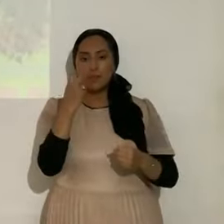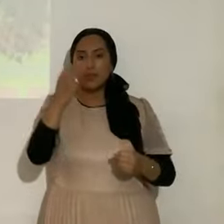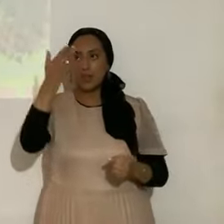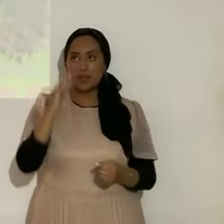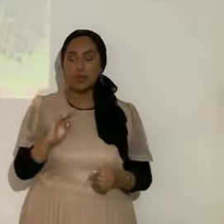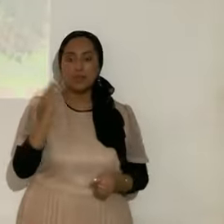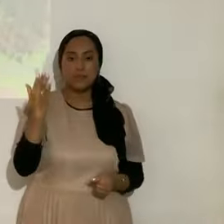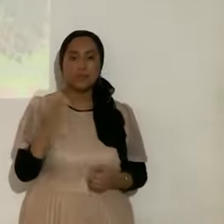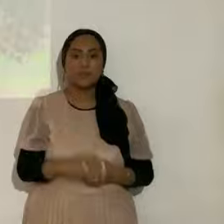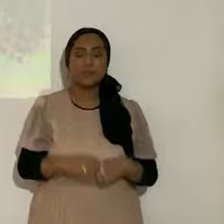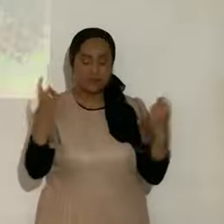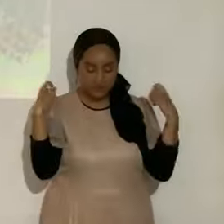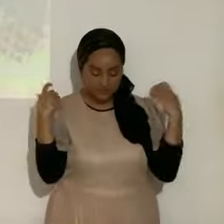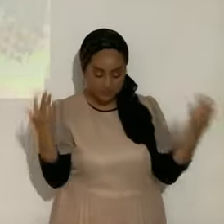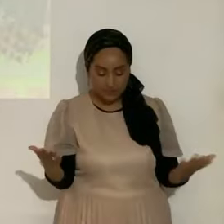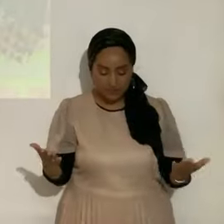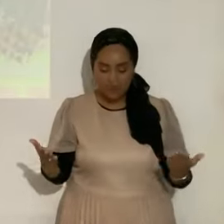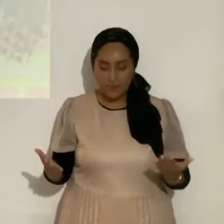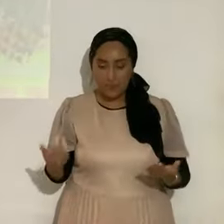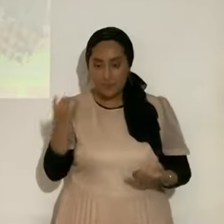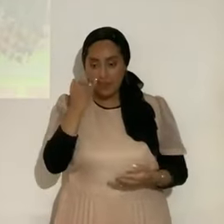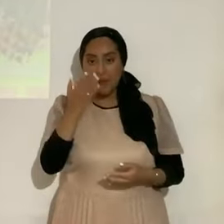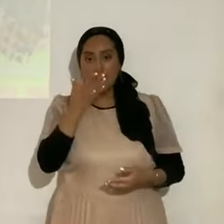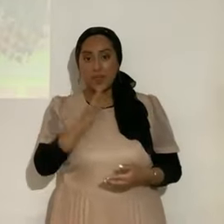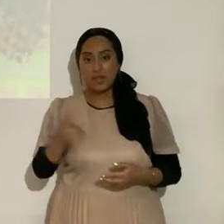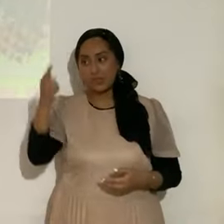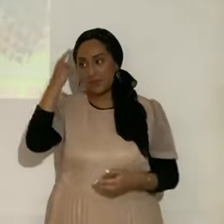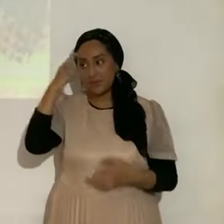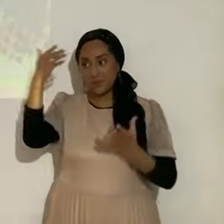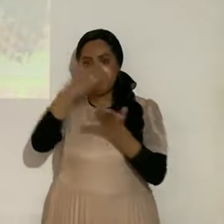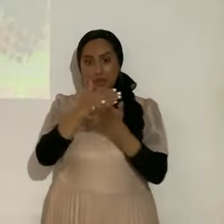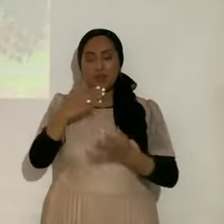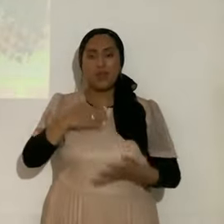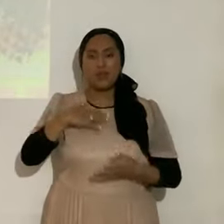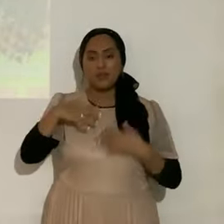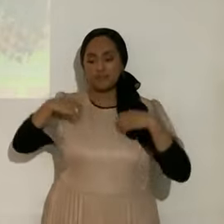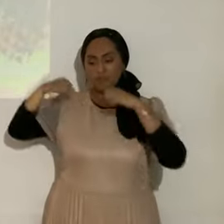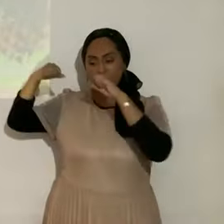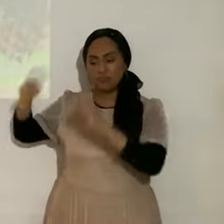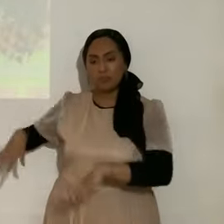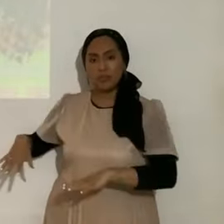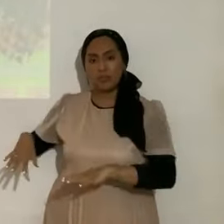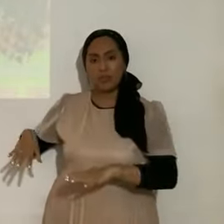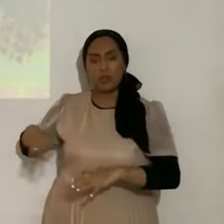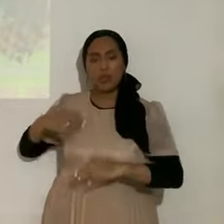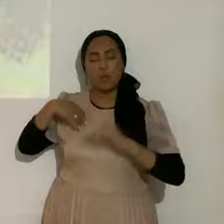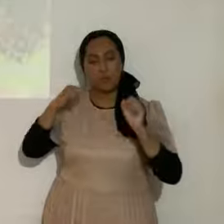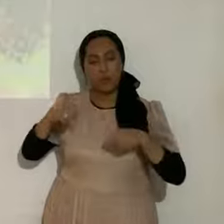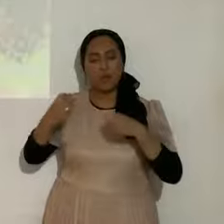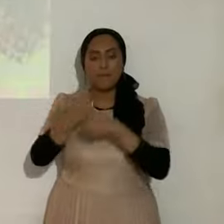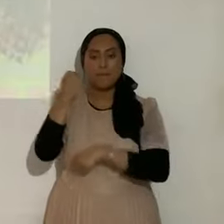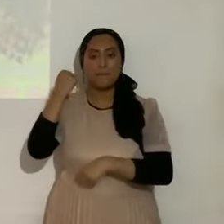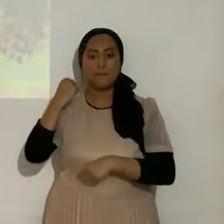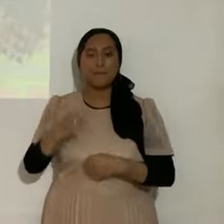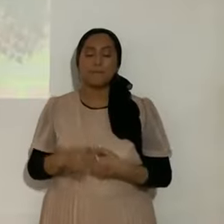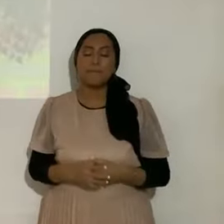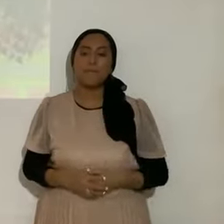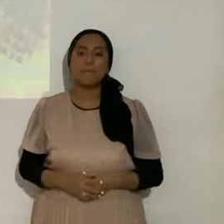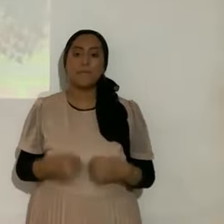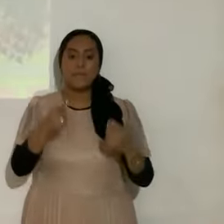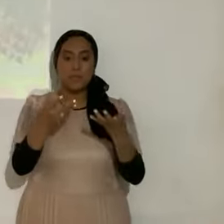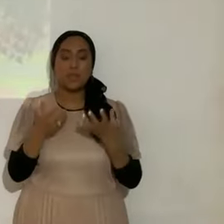Elohim. Aleluya. Y si llega un pensamiento malo, yo lo desecho. Así lo podemos lograr.